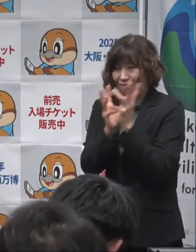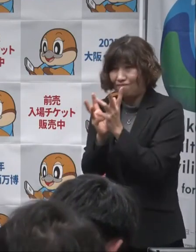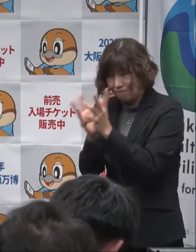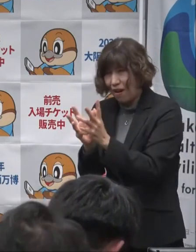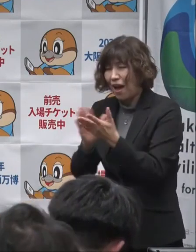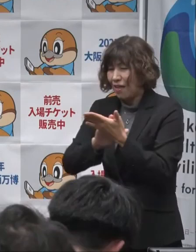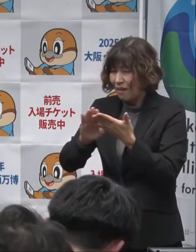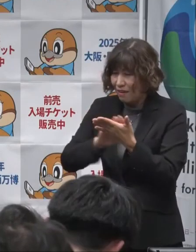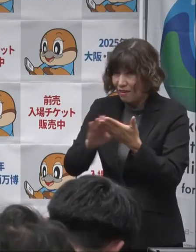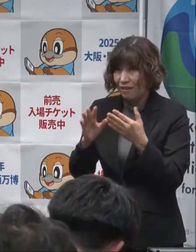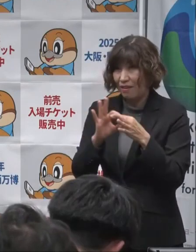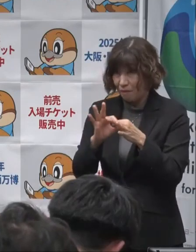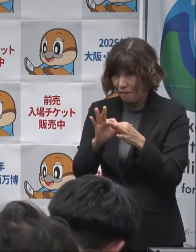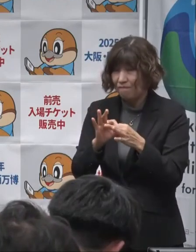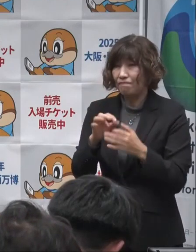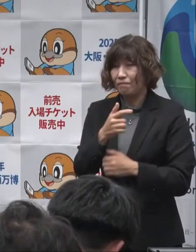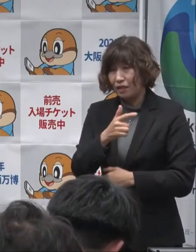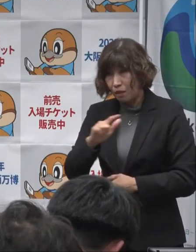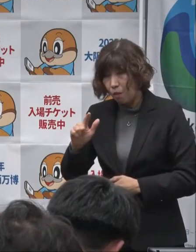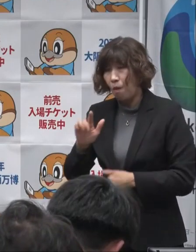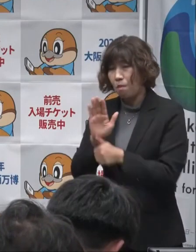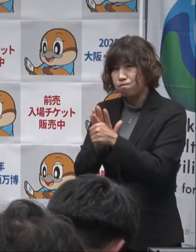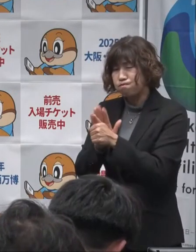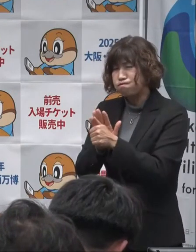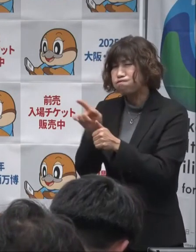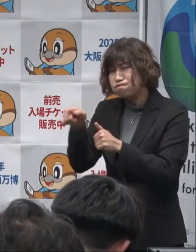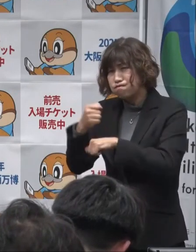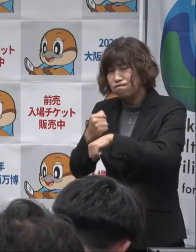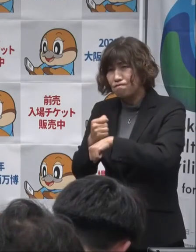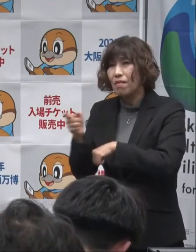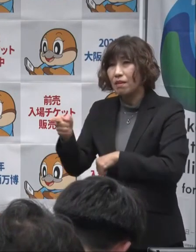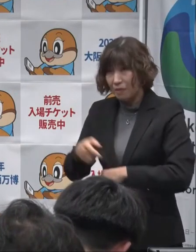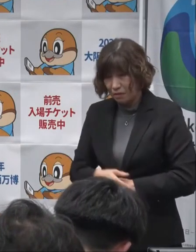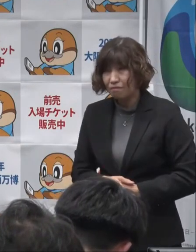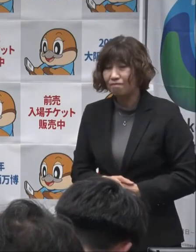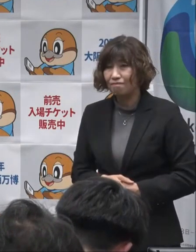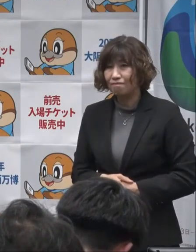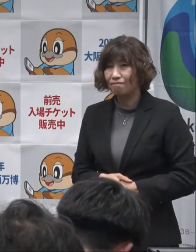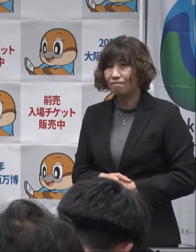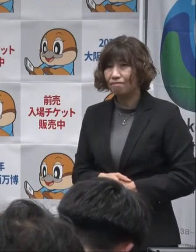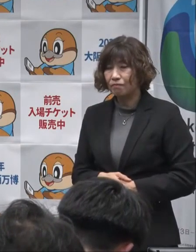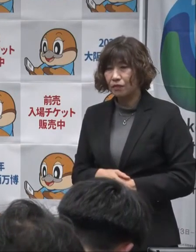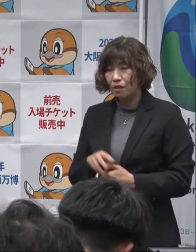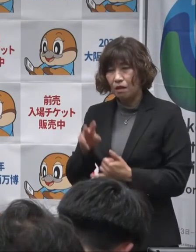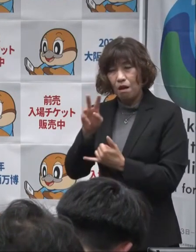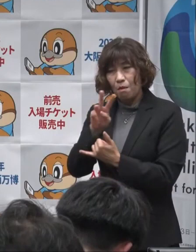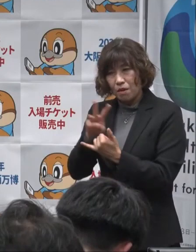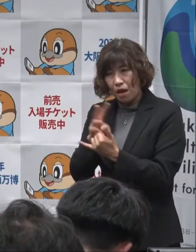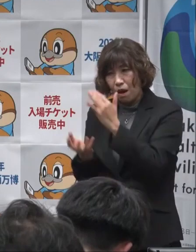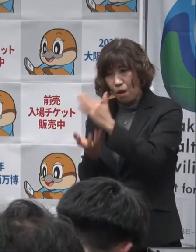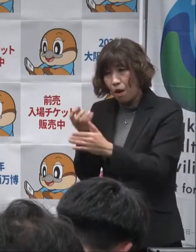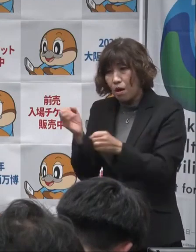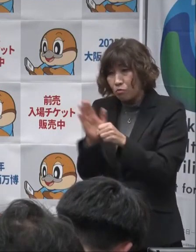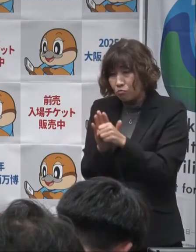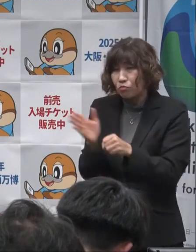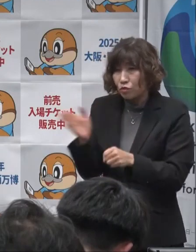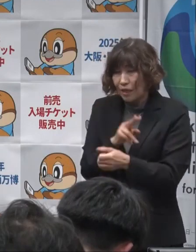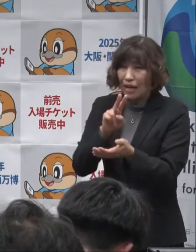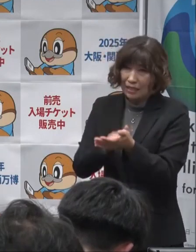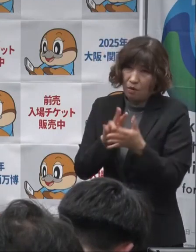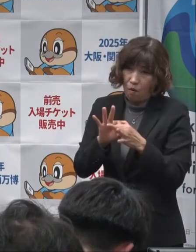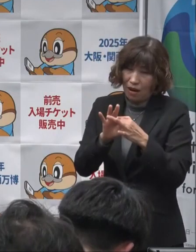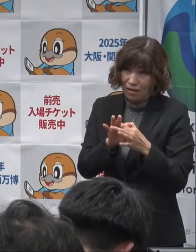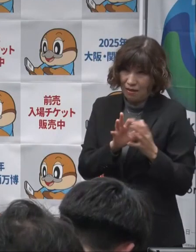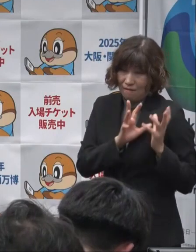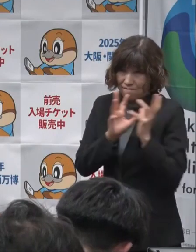面が非常に厳しい状況になりますので、まだ被災直後からもこの医療の支援をしているところです